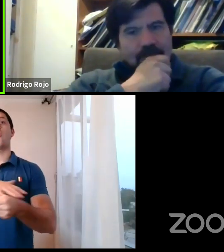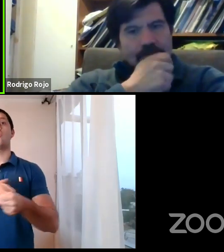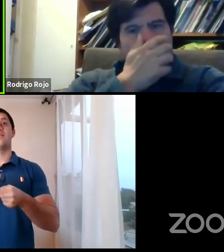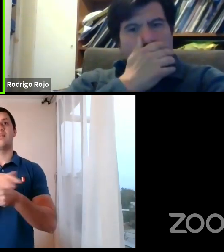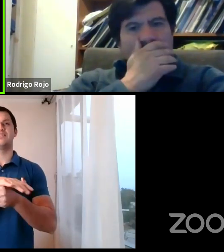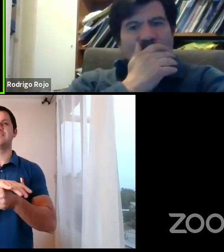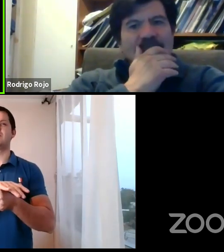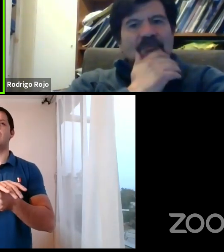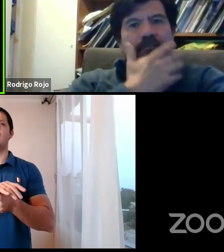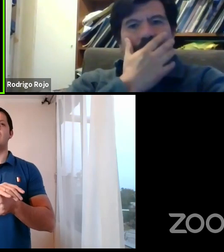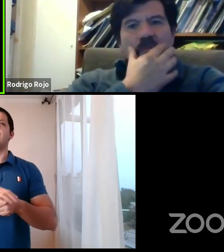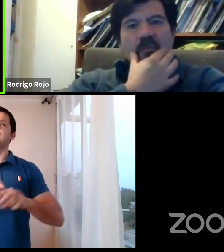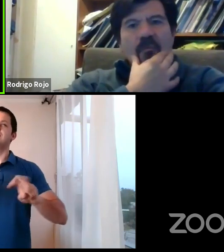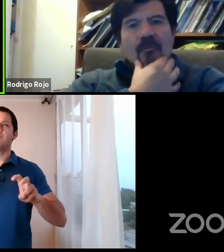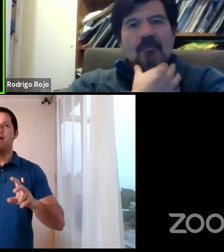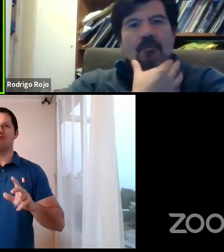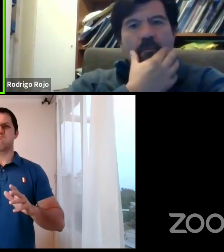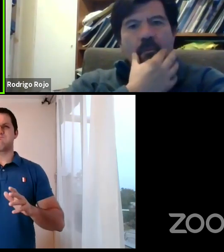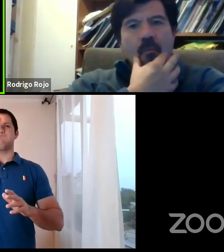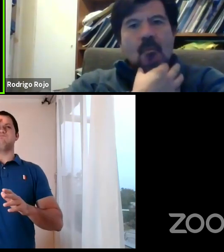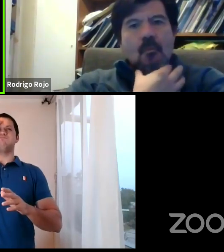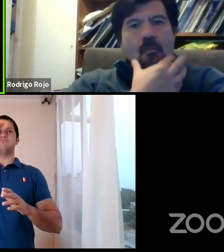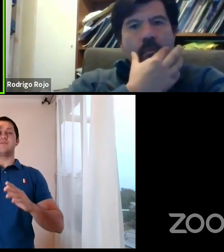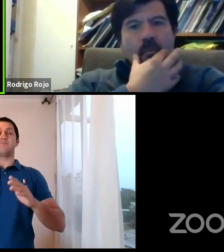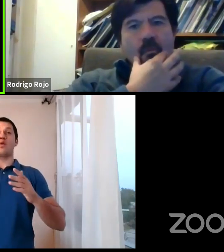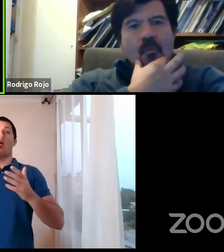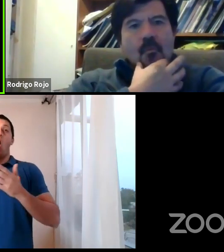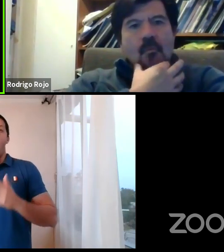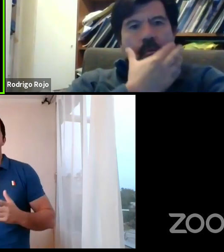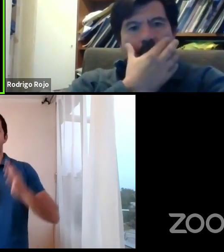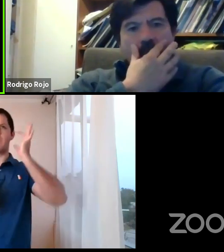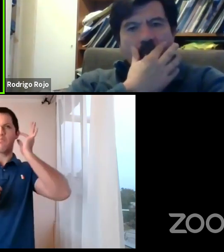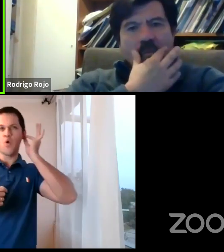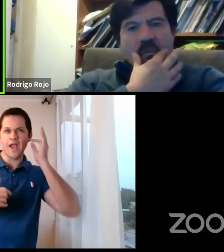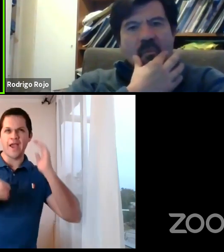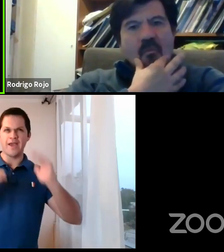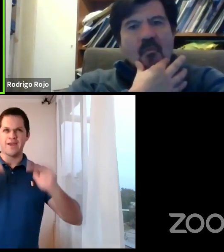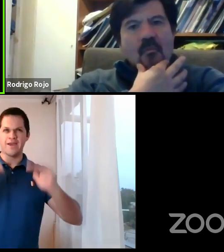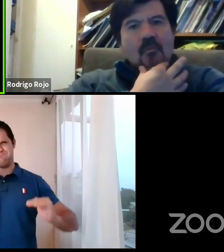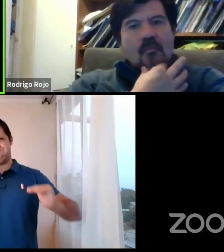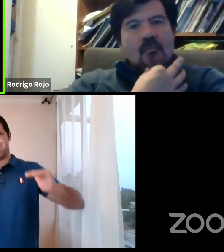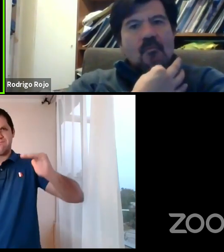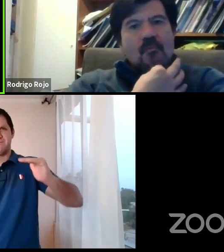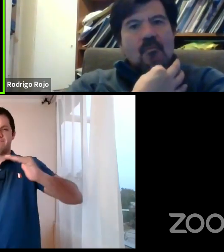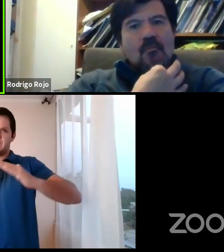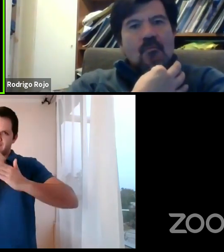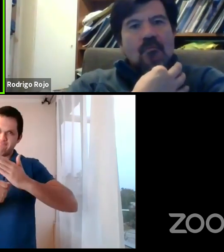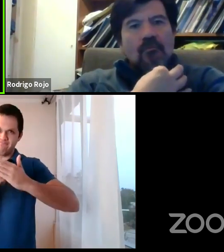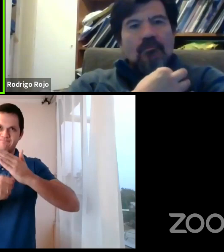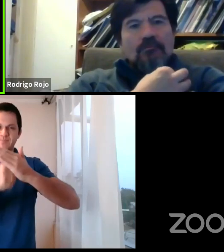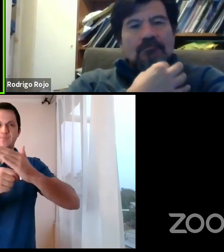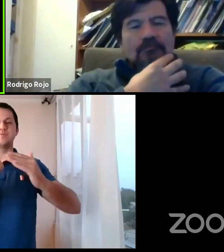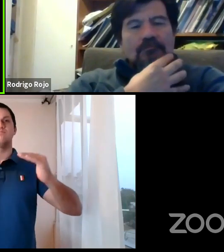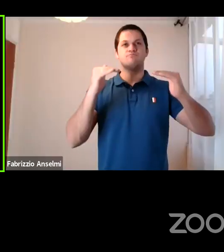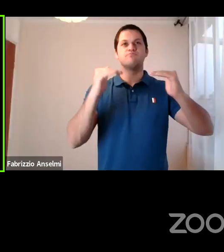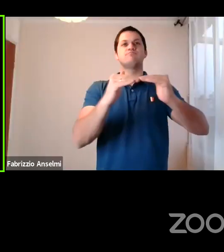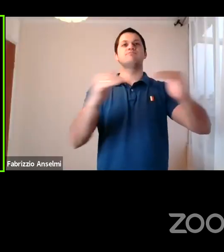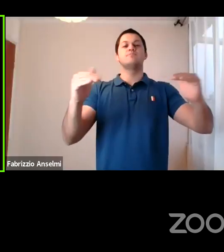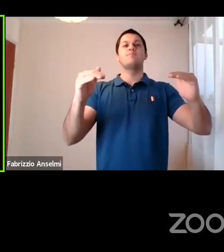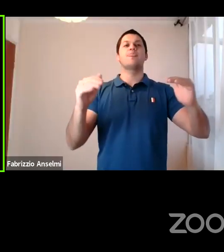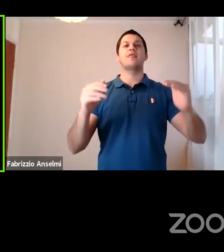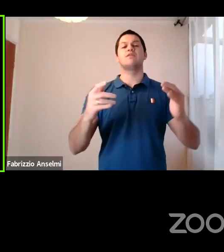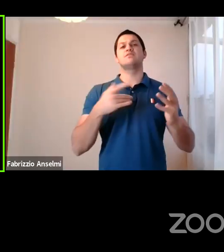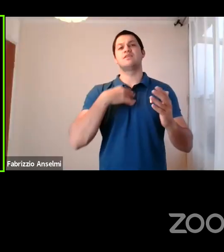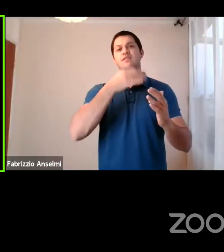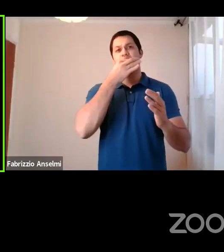de toda esta concientización de equidad de género que ha estado ocurriendo en el último tiempo, y justamente vinculado